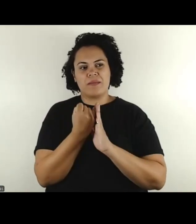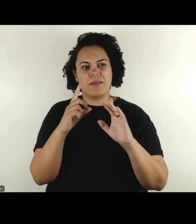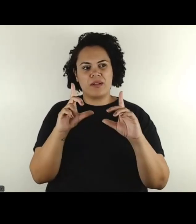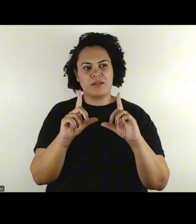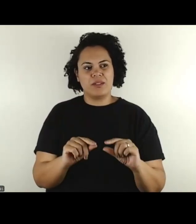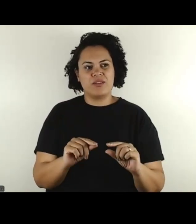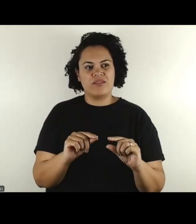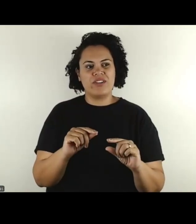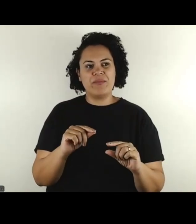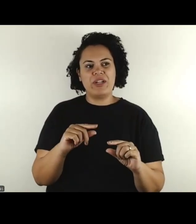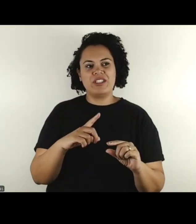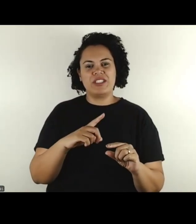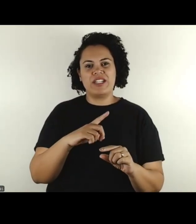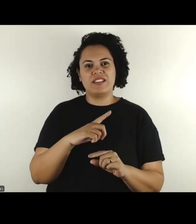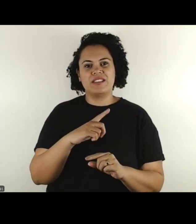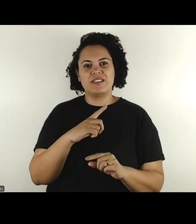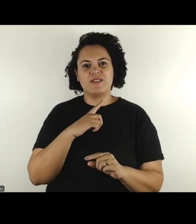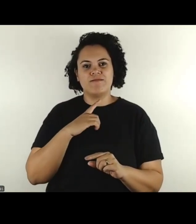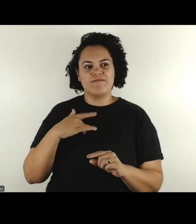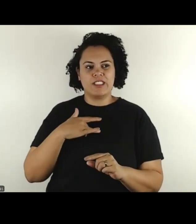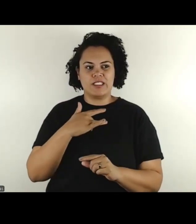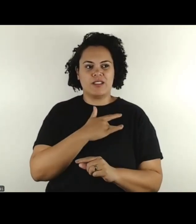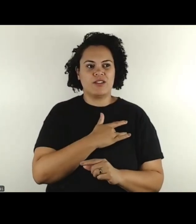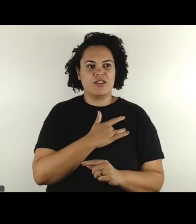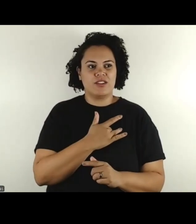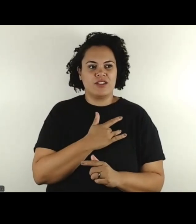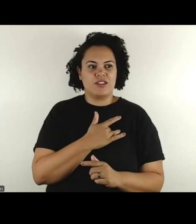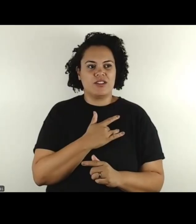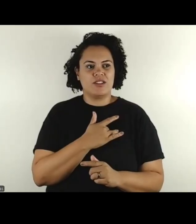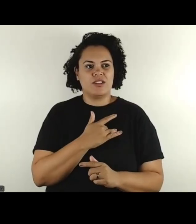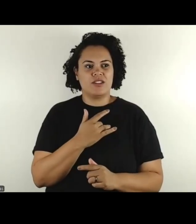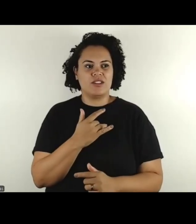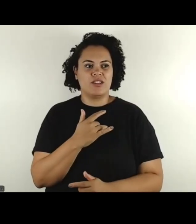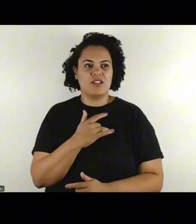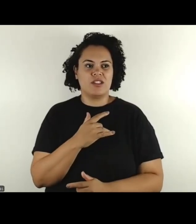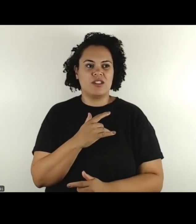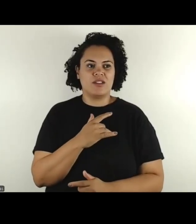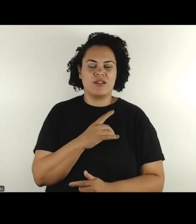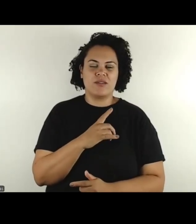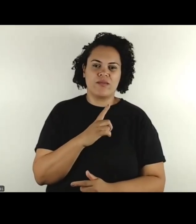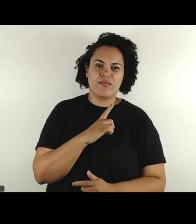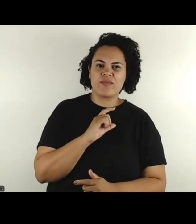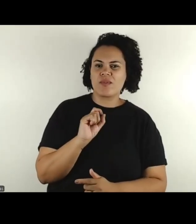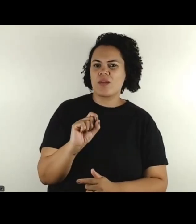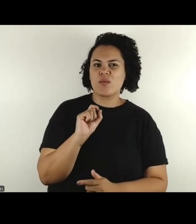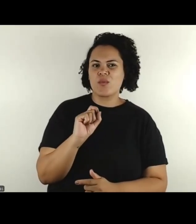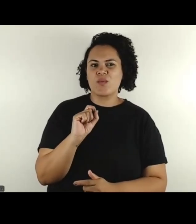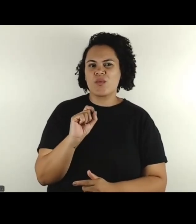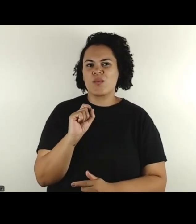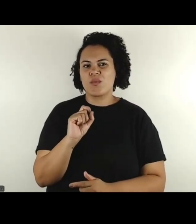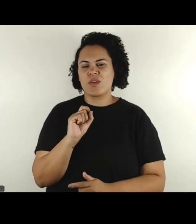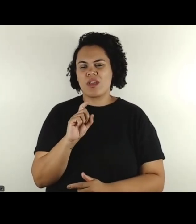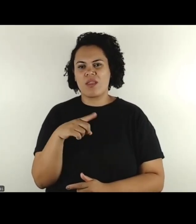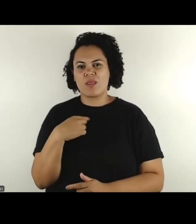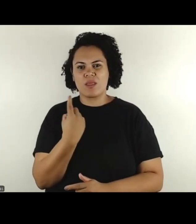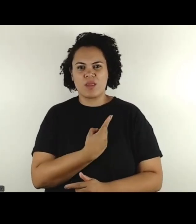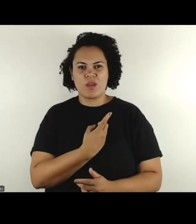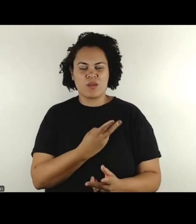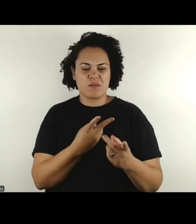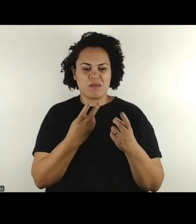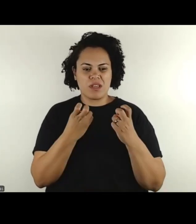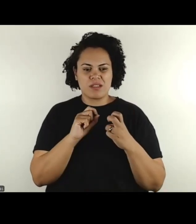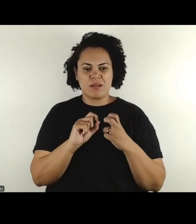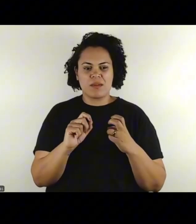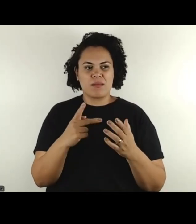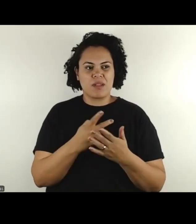física, mental e etc. Né? Então, há uma inversão aí. E o que né, nós vimos acontecer, né,